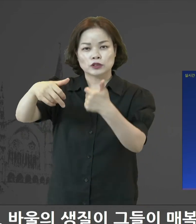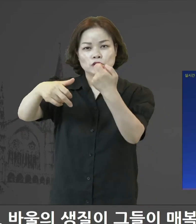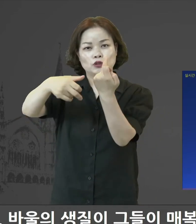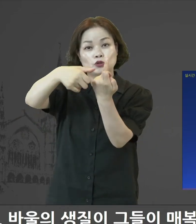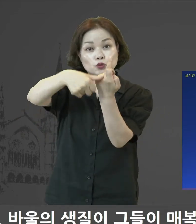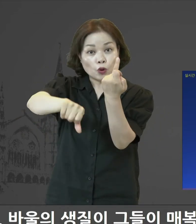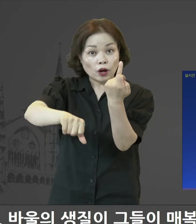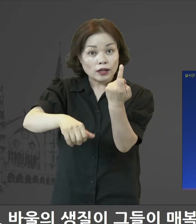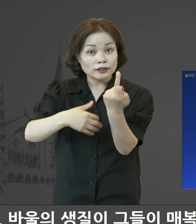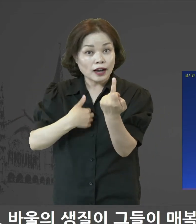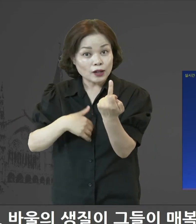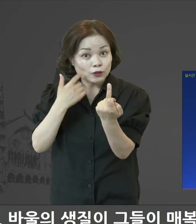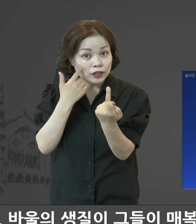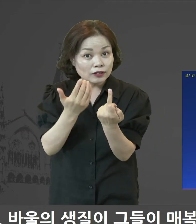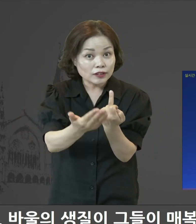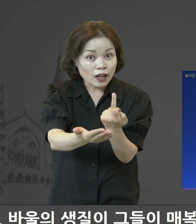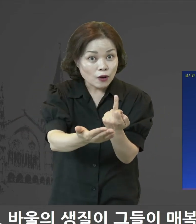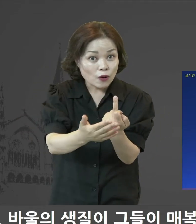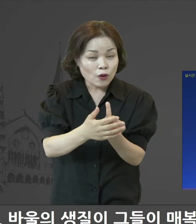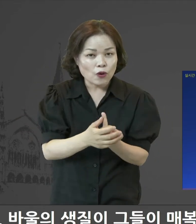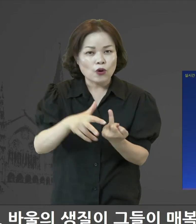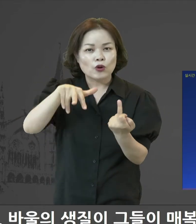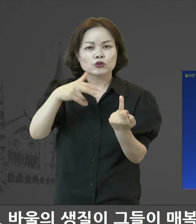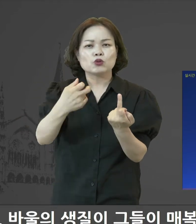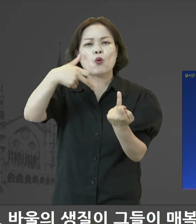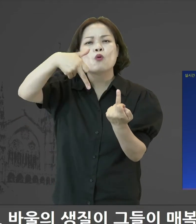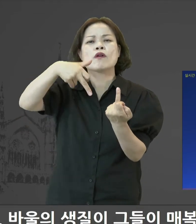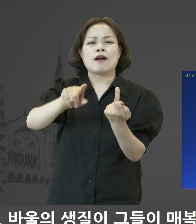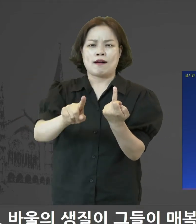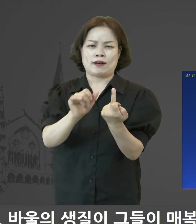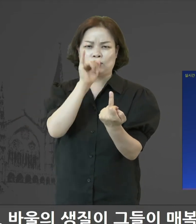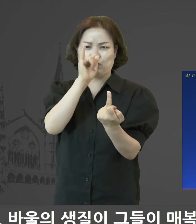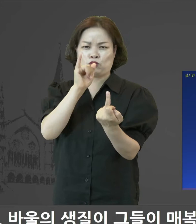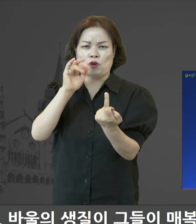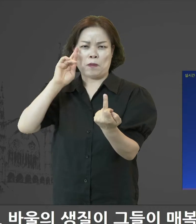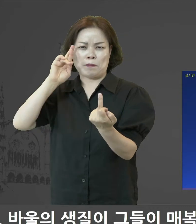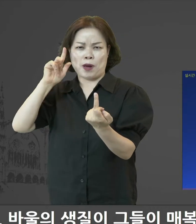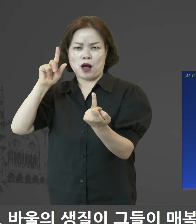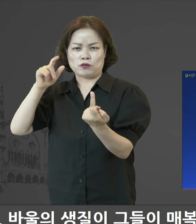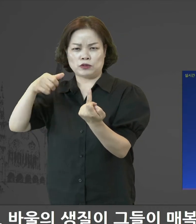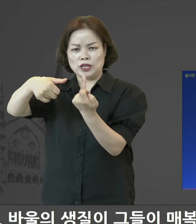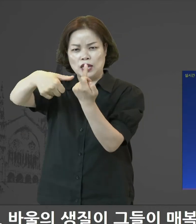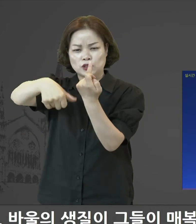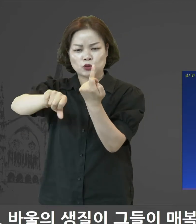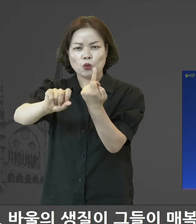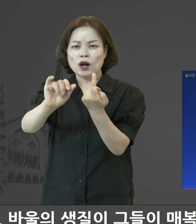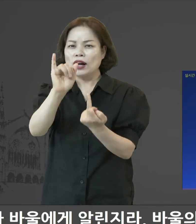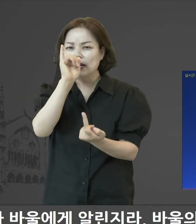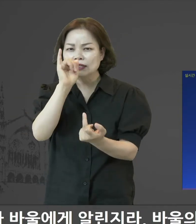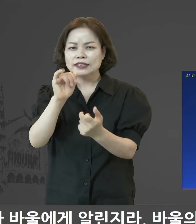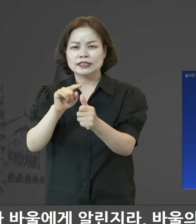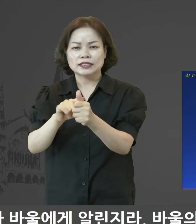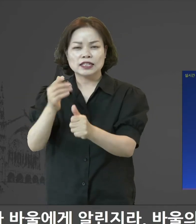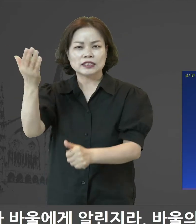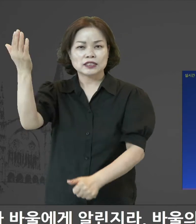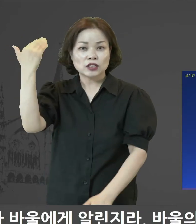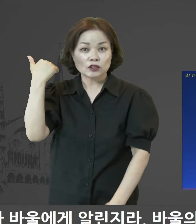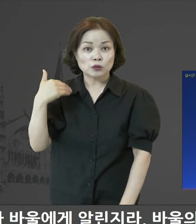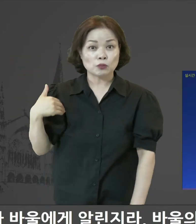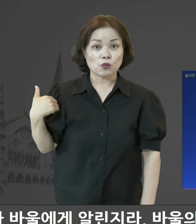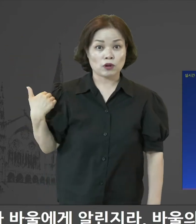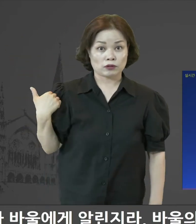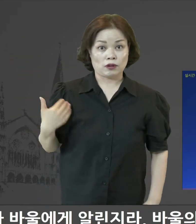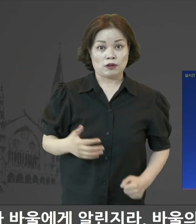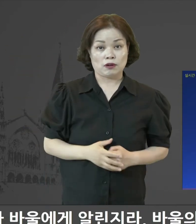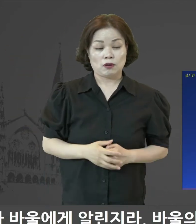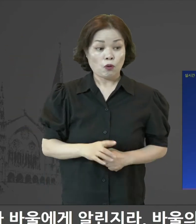생질, 조카가 있다는 사실 여러분 알고 계셨나요? 여기 처음 나오는 얘기예요. 바울에게 조카가 있었다는 사실은 이전까지 전혀 알려지지